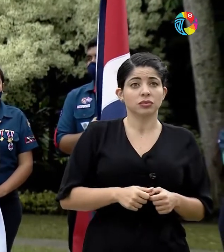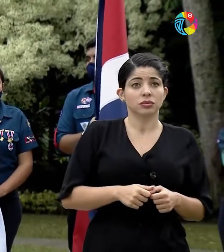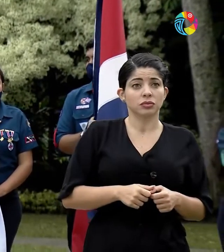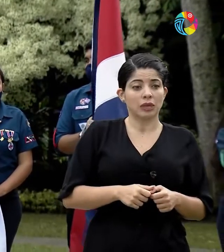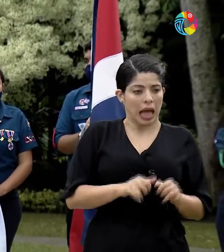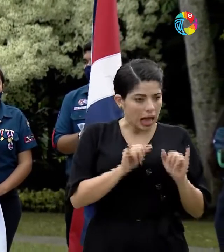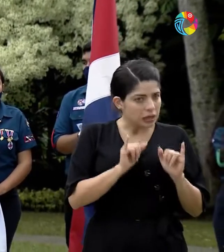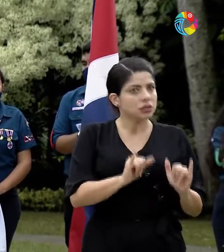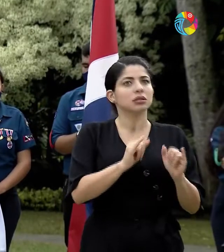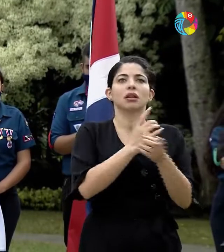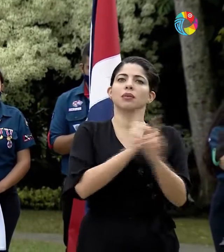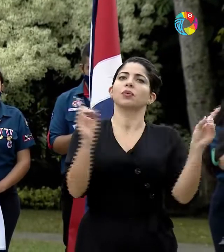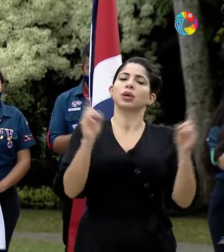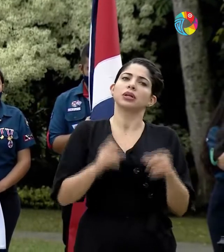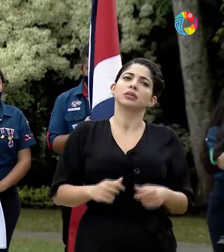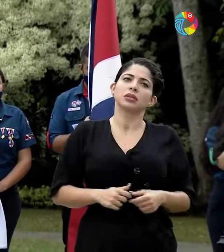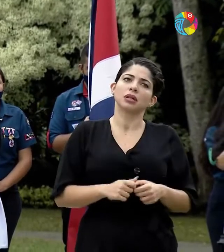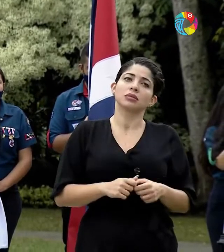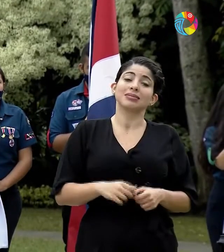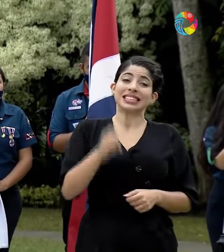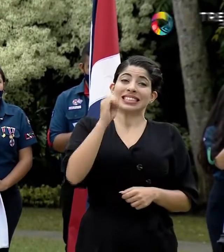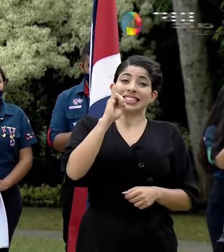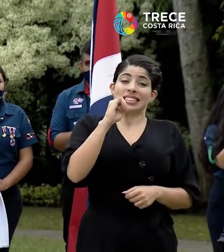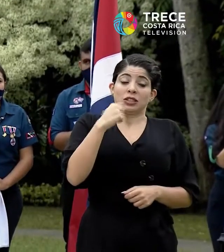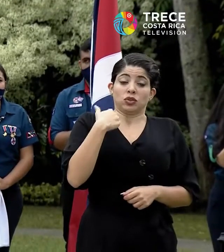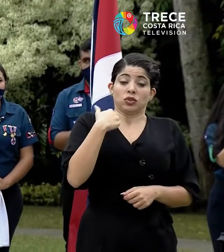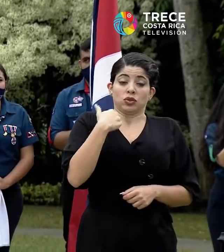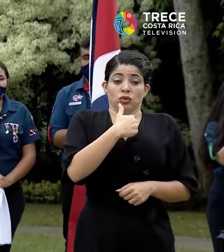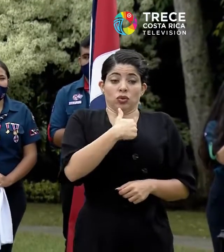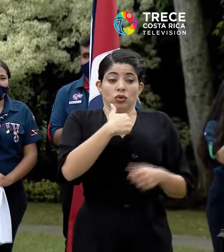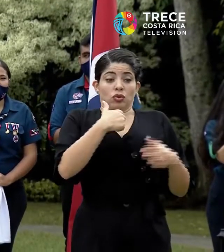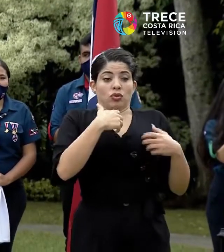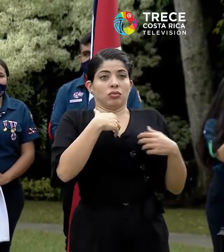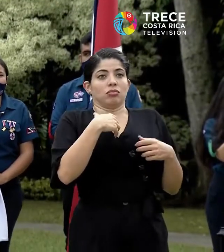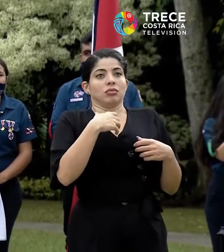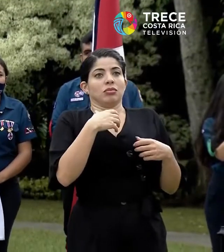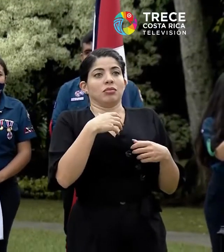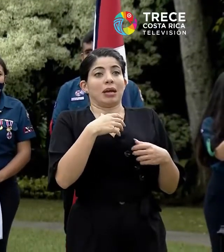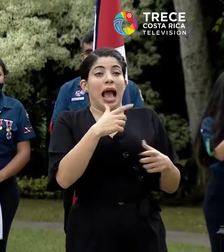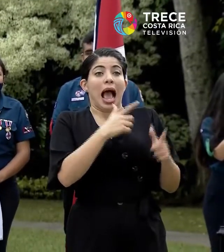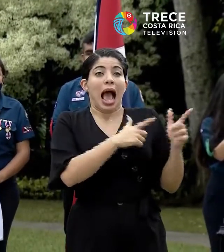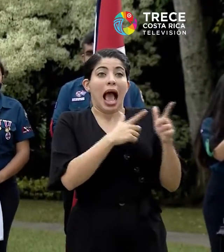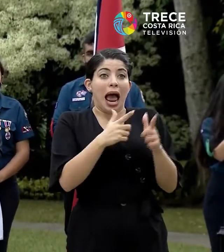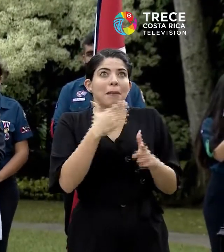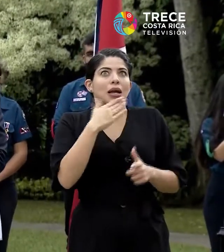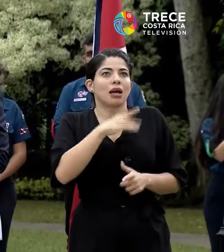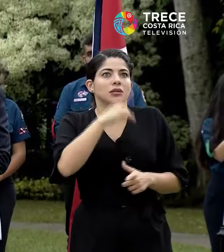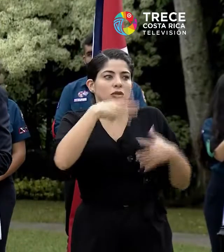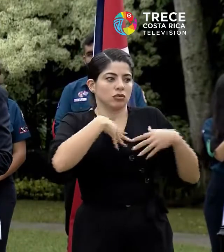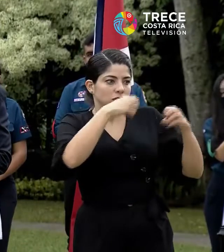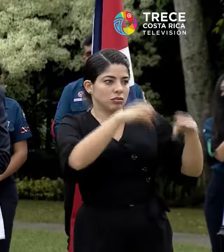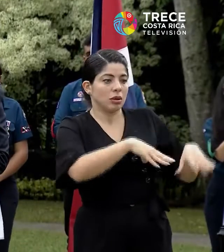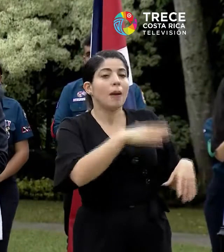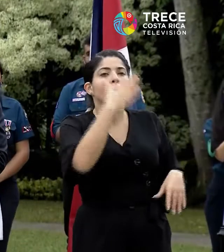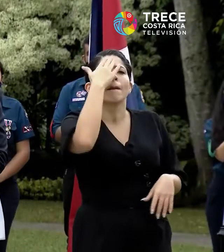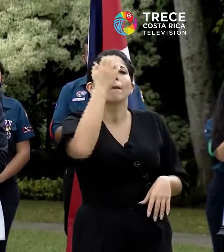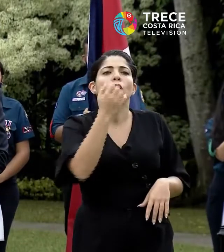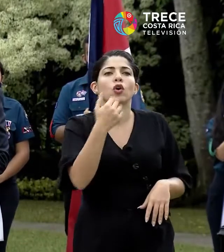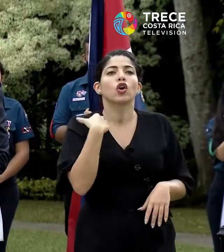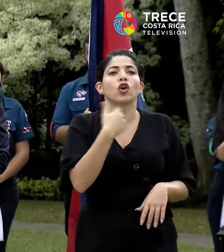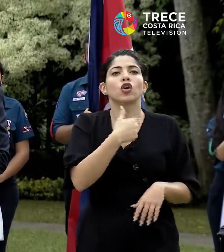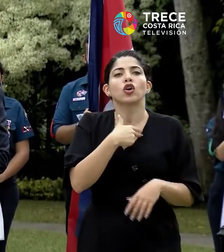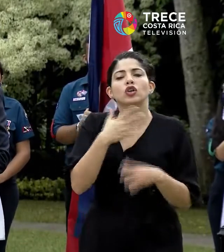Esa es la democracia. Si renunciamos, gracias a Dios, a la fuerza de las armas, es porque optamos a la fuerza de